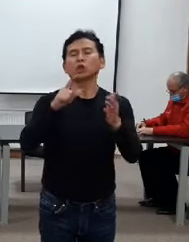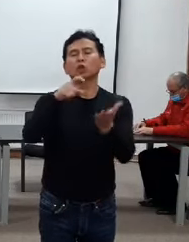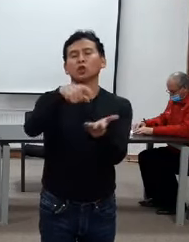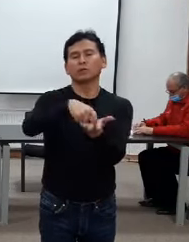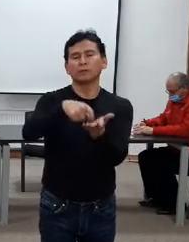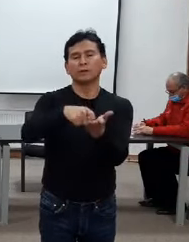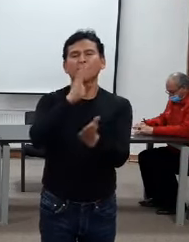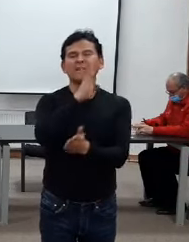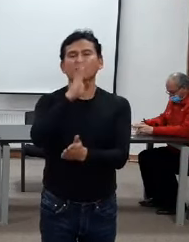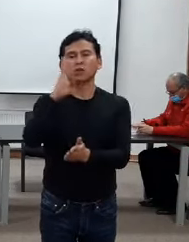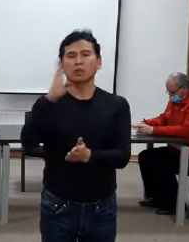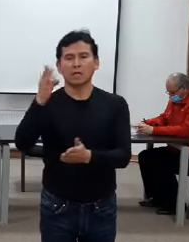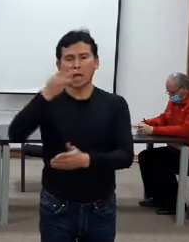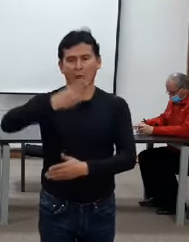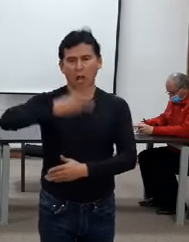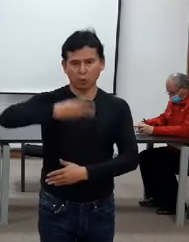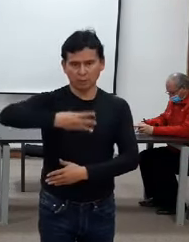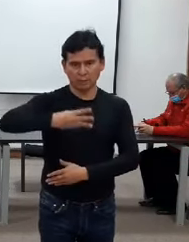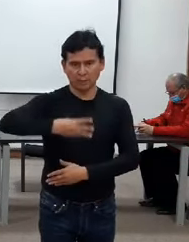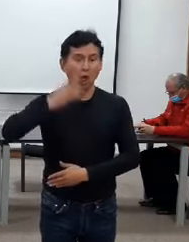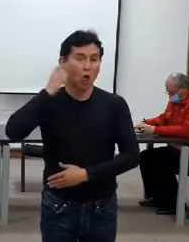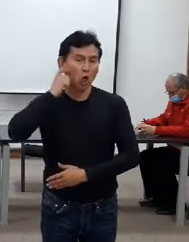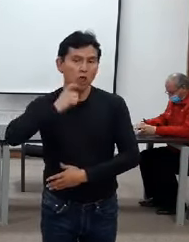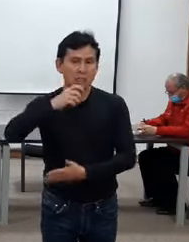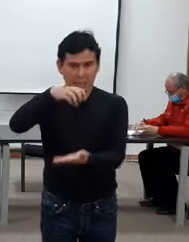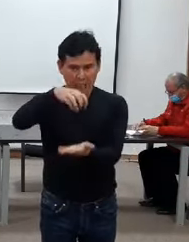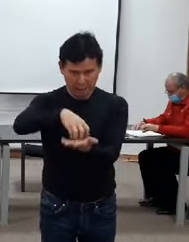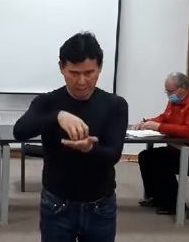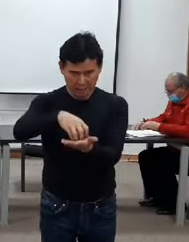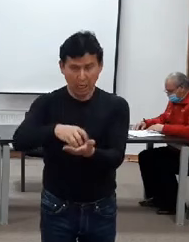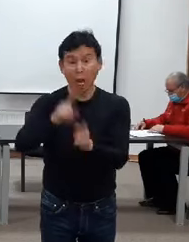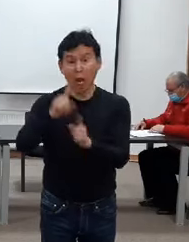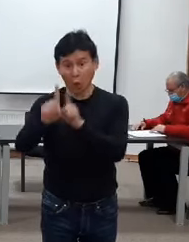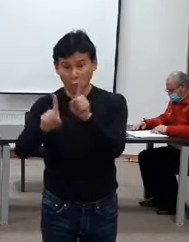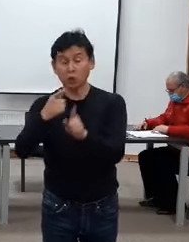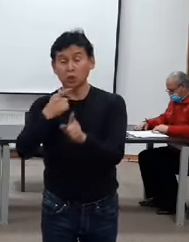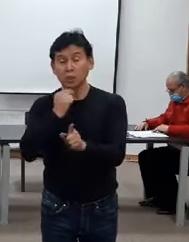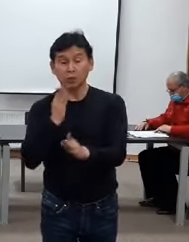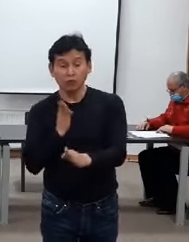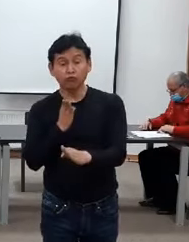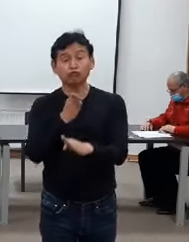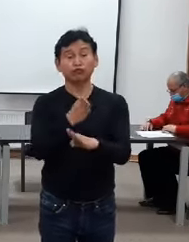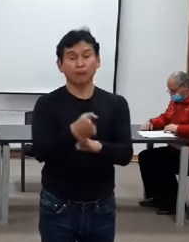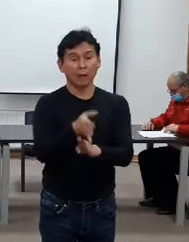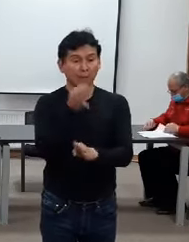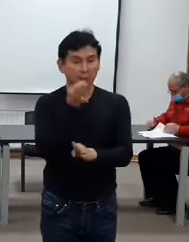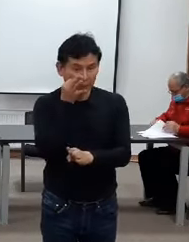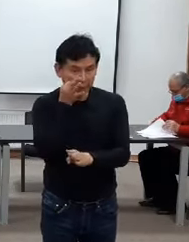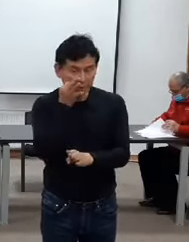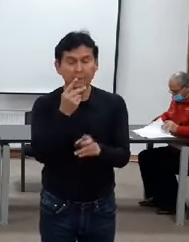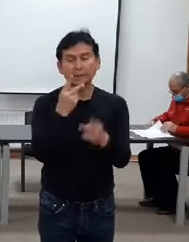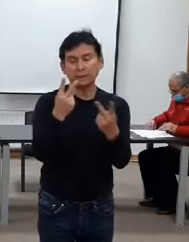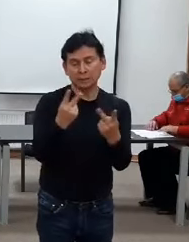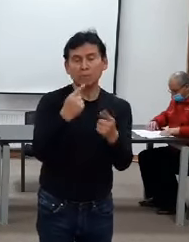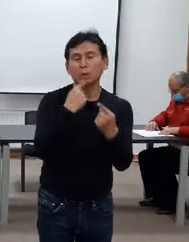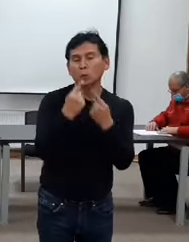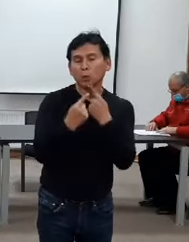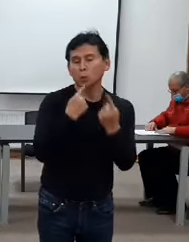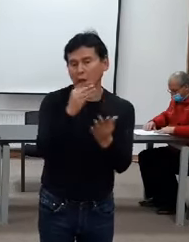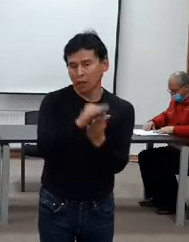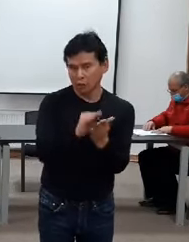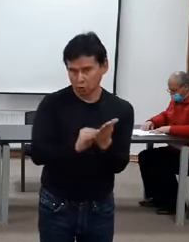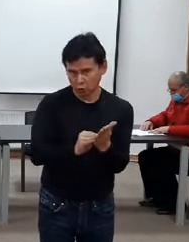la biblioteca municipal, que se estará atendiendo a los vecinos que quieran consultar y o actualizar datos para poder recibir este beneficio. Y lo mismo